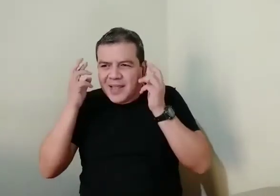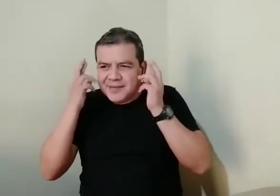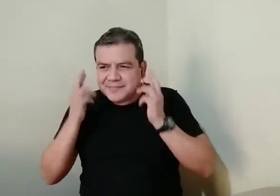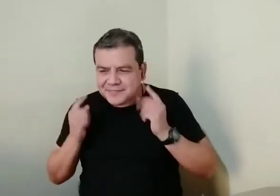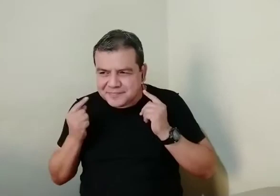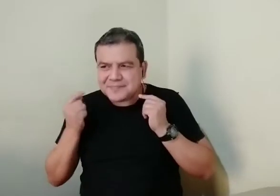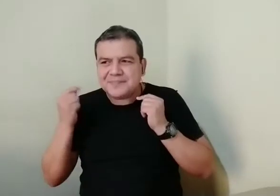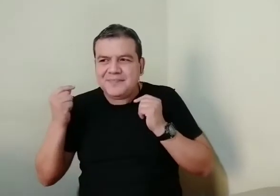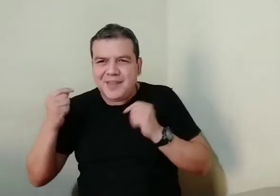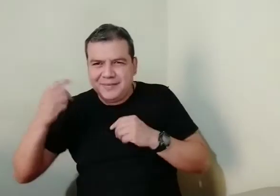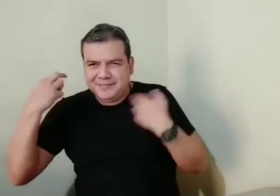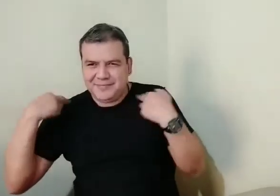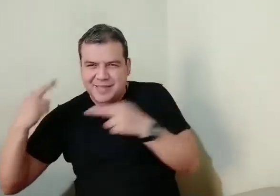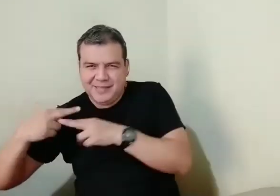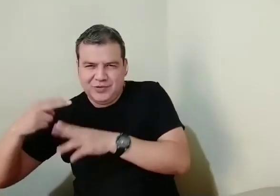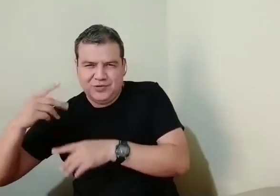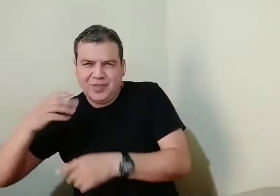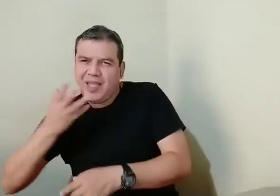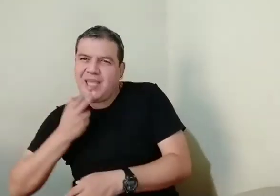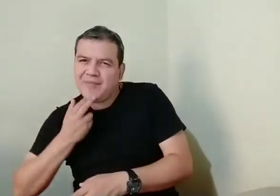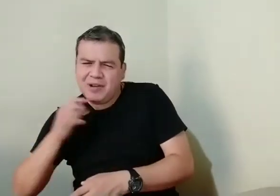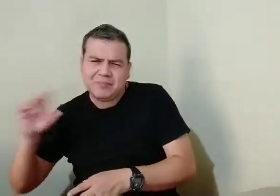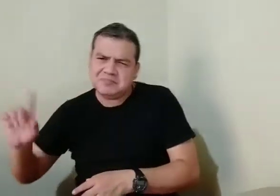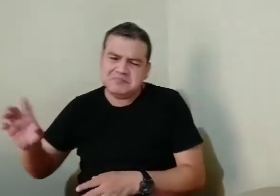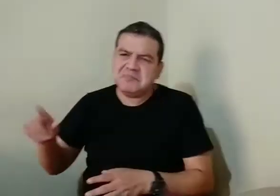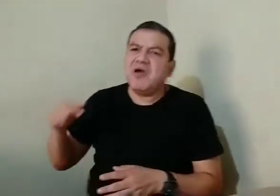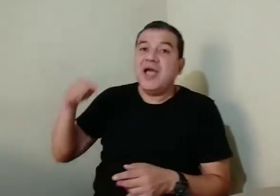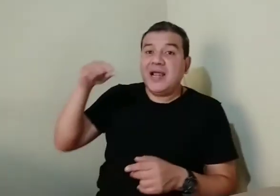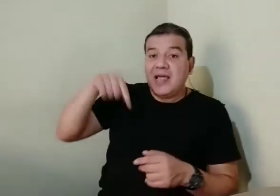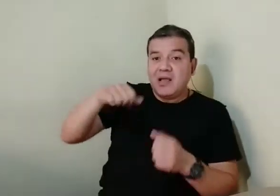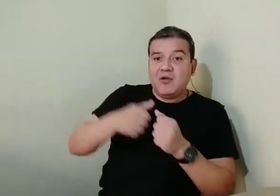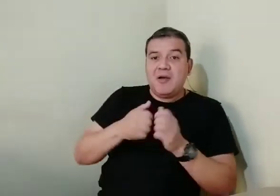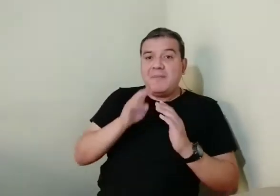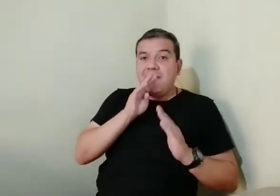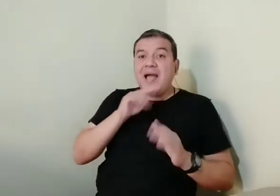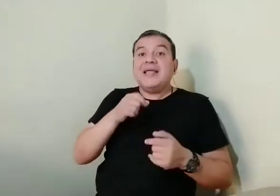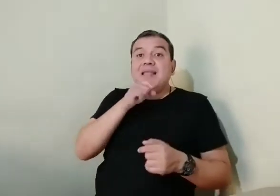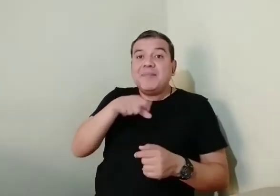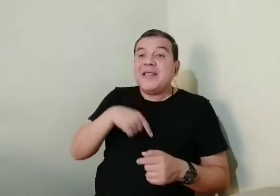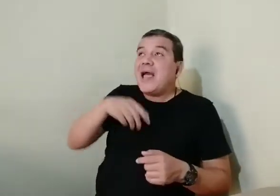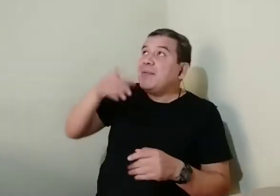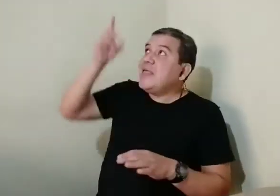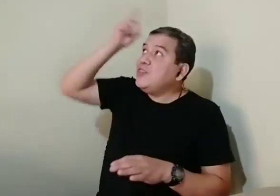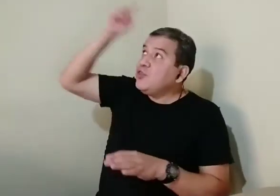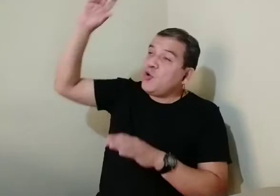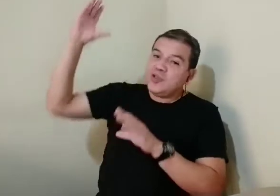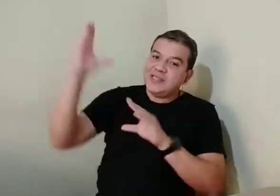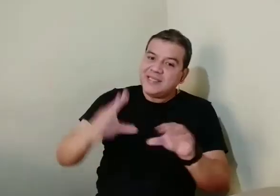instructor, dice el Deseo de todas las gentes, páginas 50 y 51.